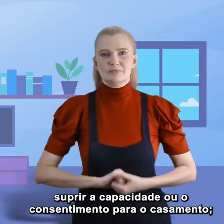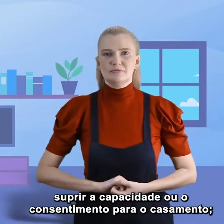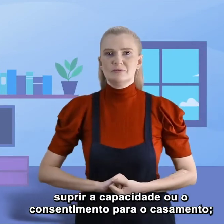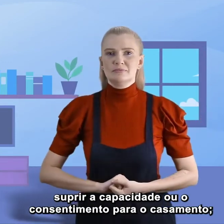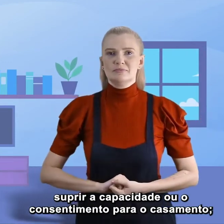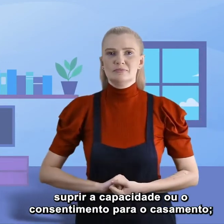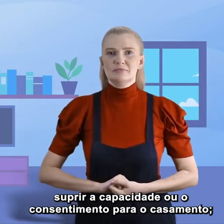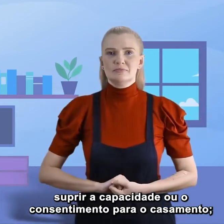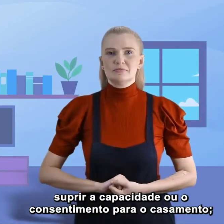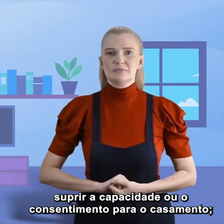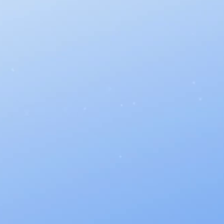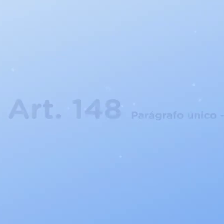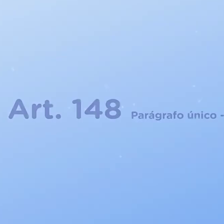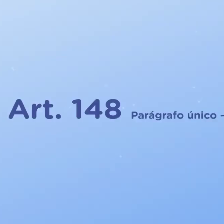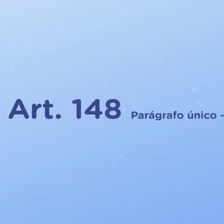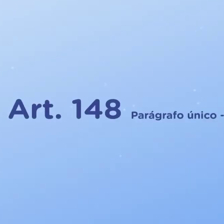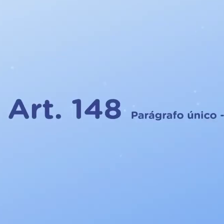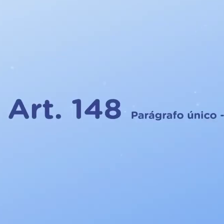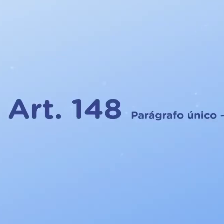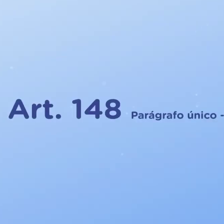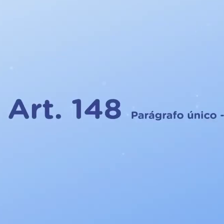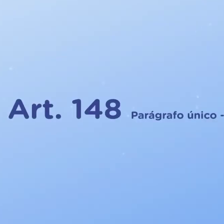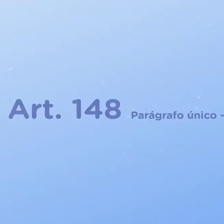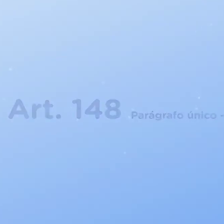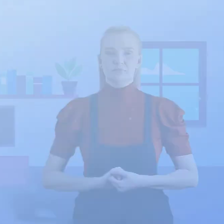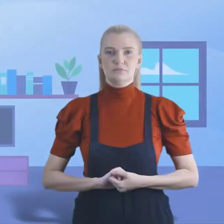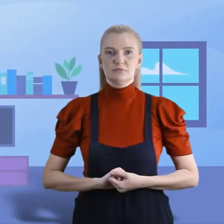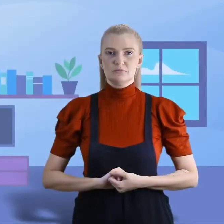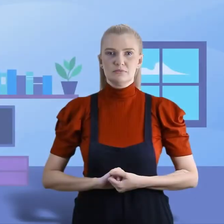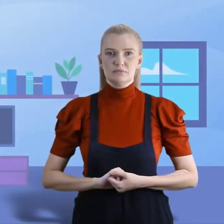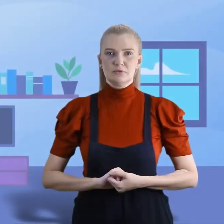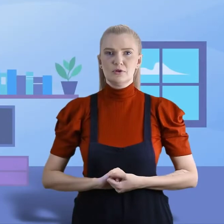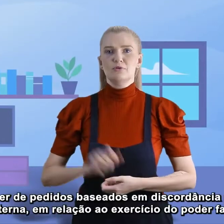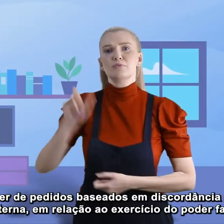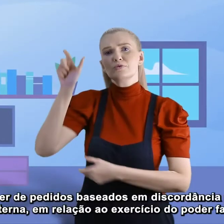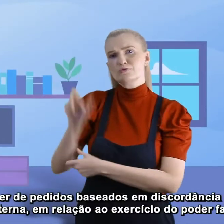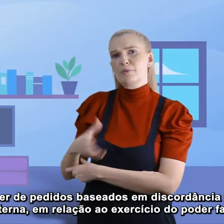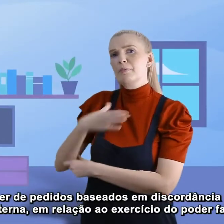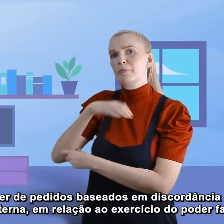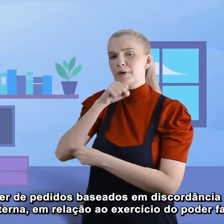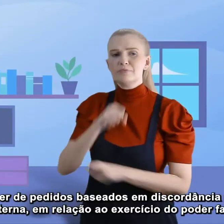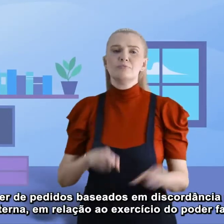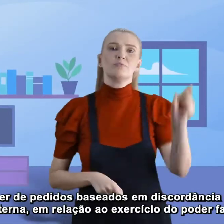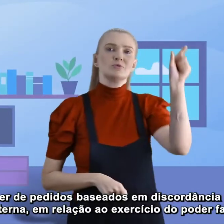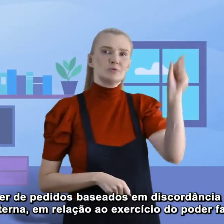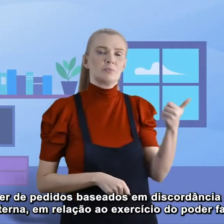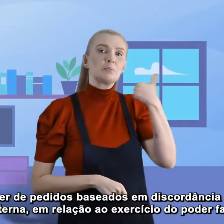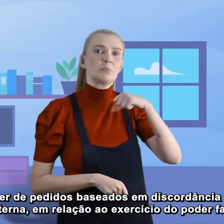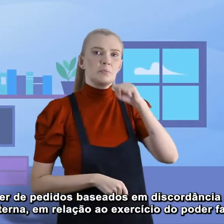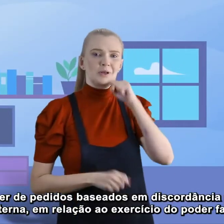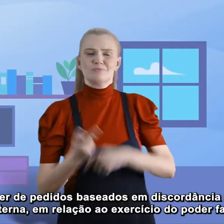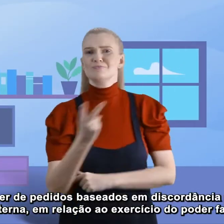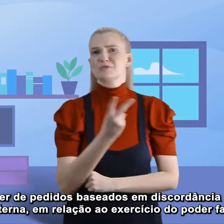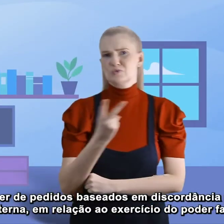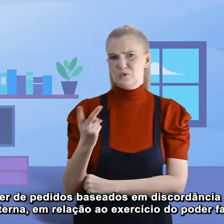casamento. Artigo 148, parágrafo único D, conhecer de pedidos baseados em